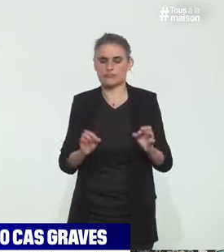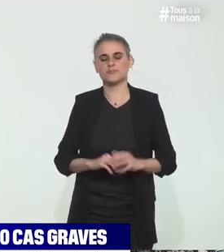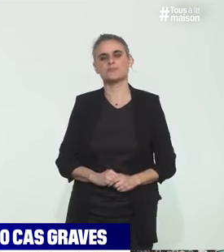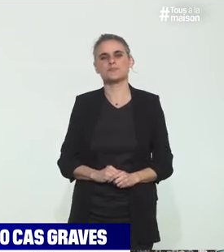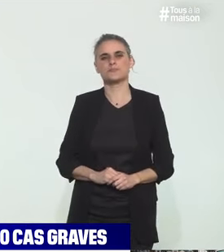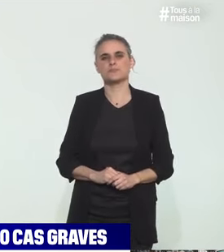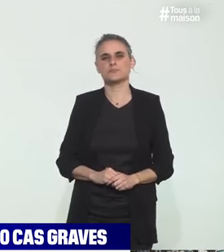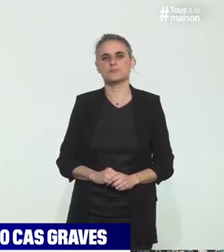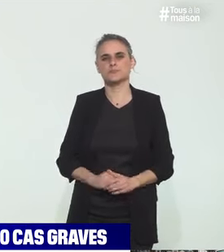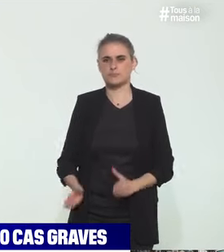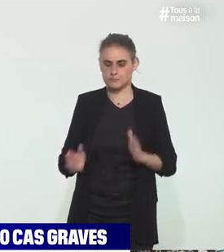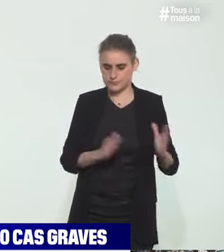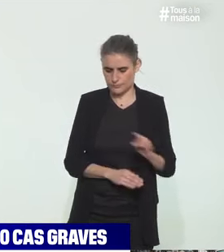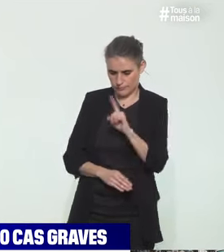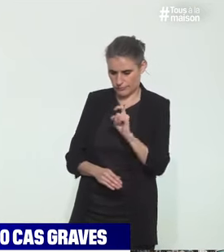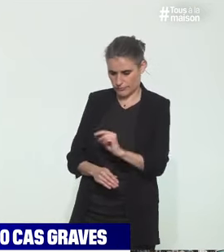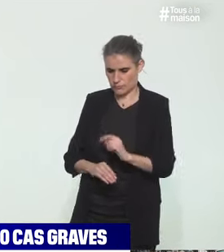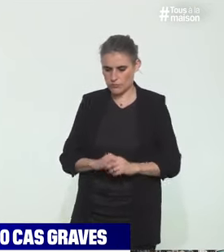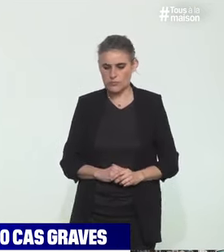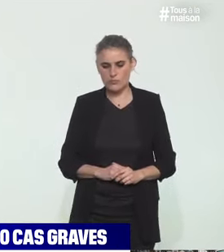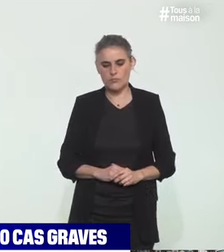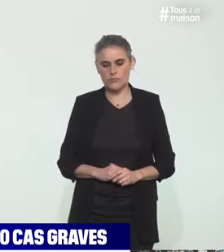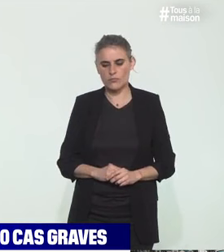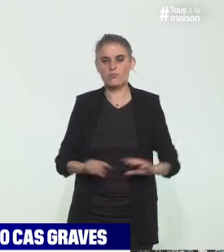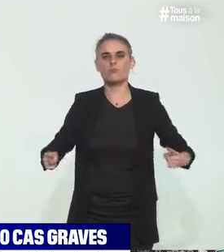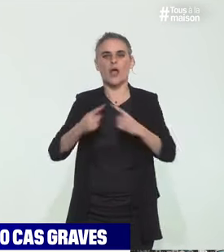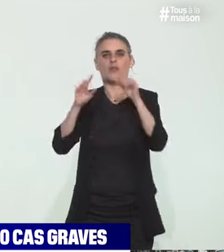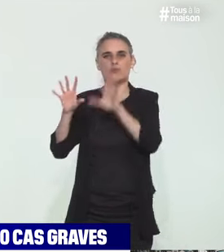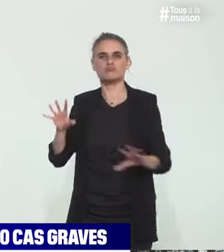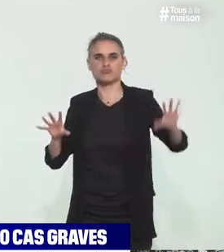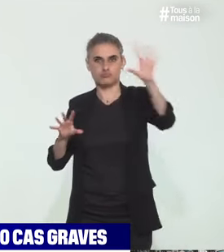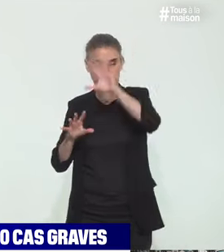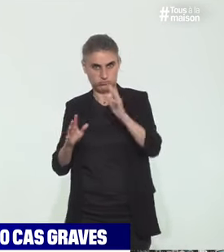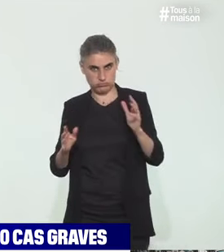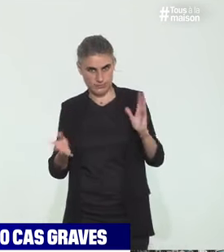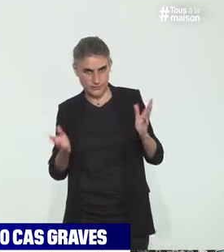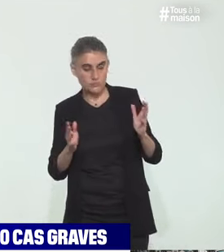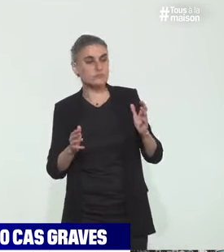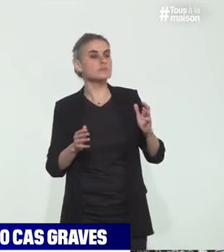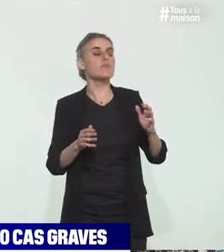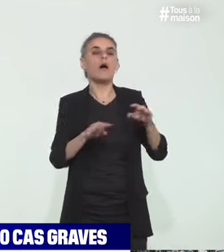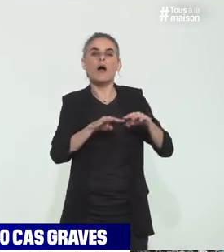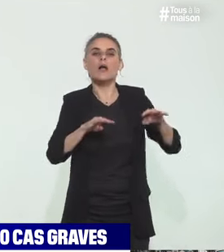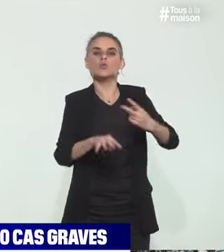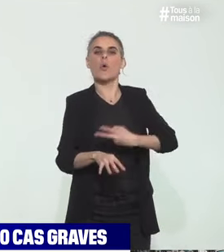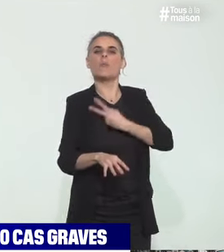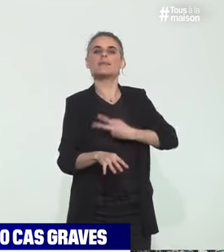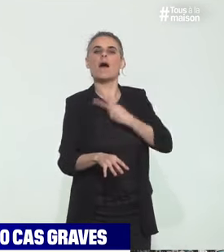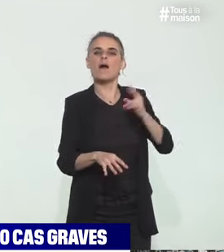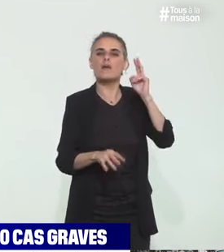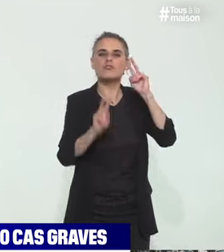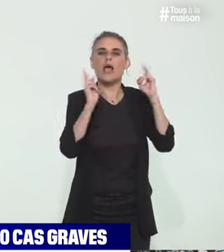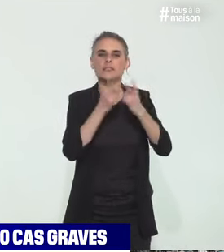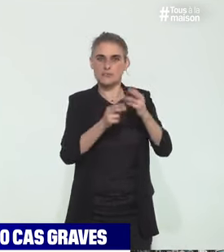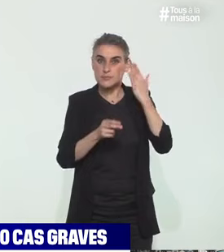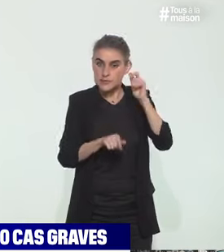possible. À partir de quand les cartes tiendront compte des remontées de médecins généralistes du réseau Sentinelle ? Alors, c'est un peu ce que nous